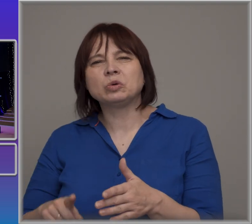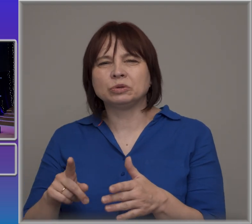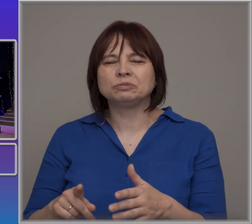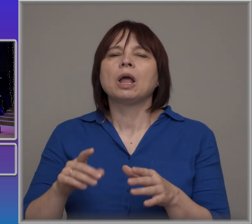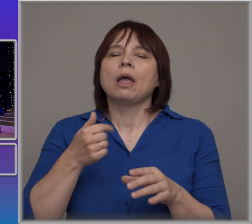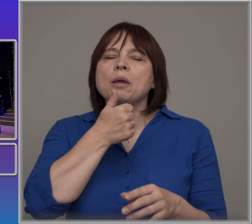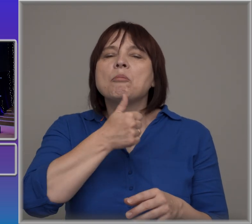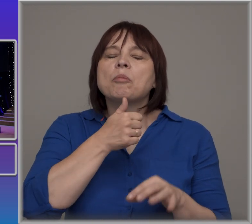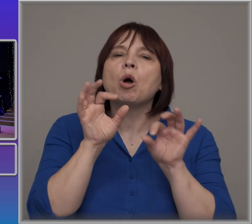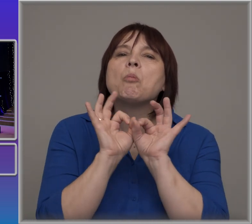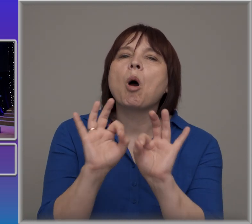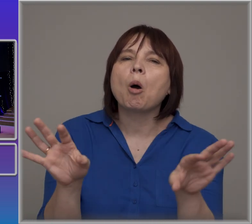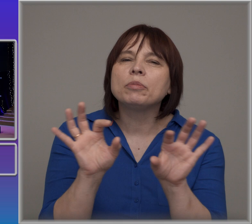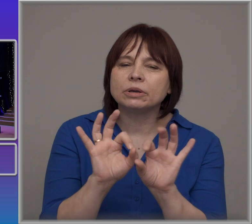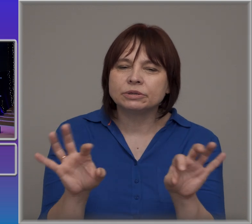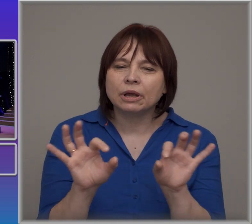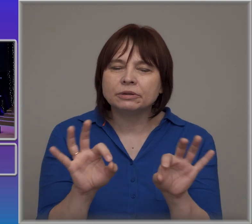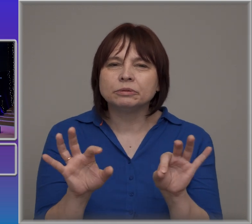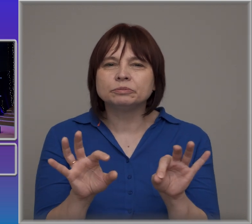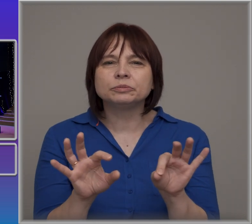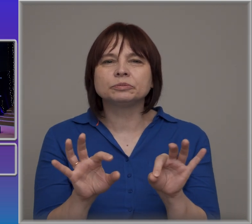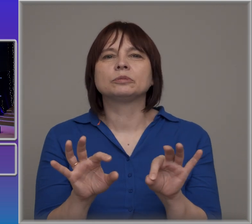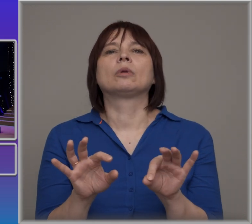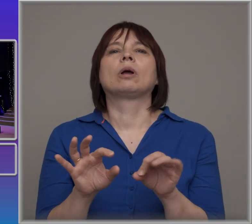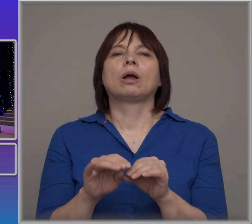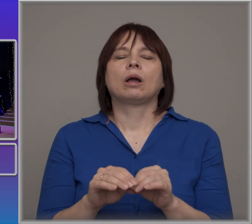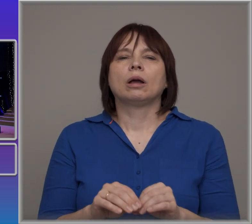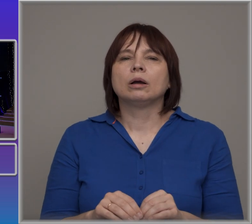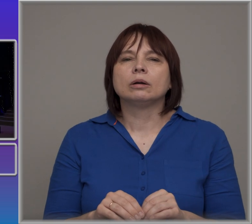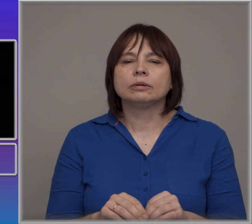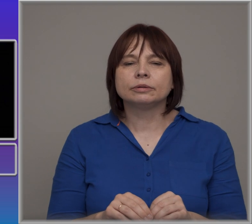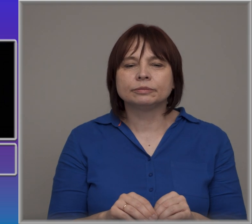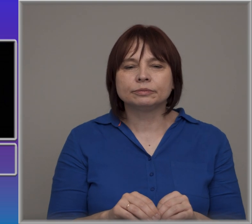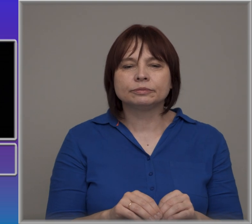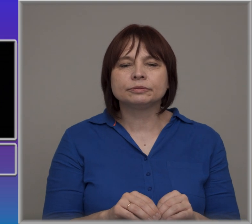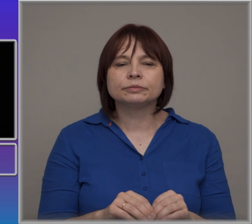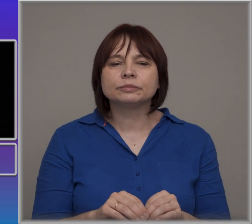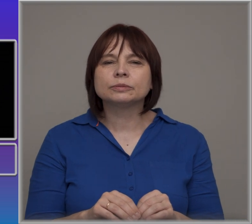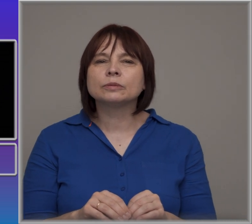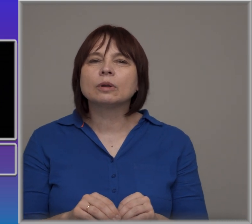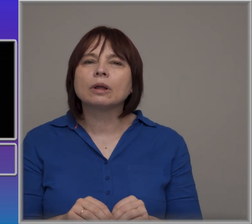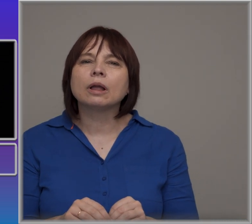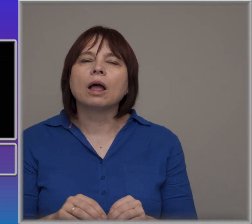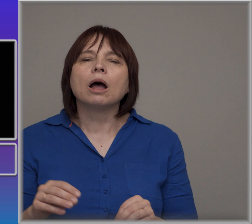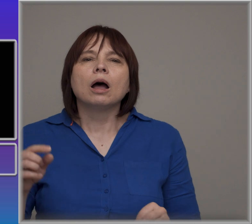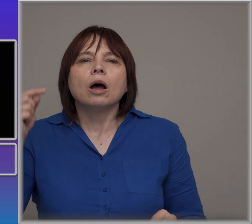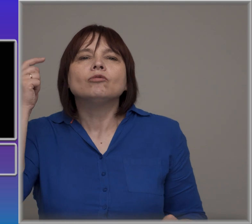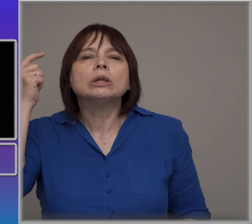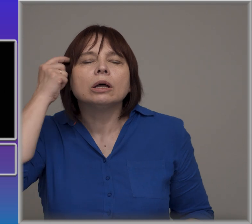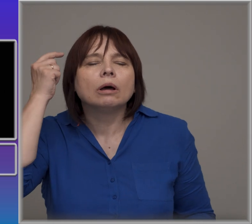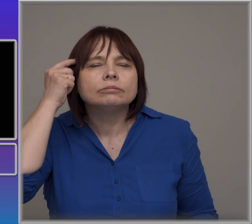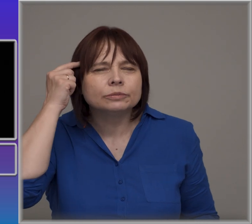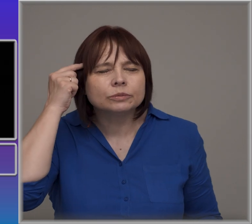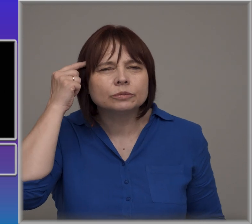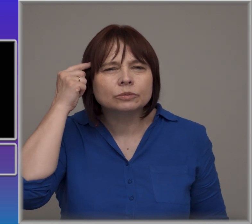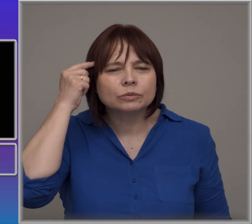на латинском языке, которые звучат «ora et labora». То есть «молись и